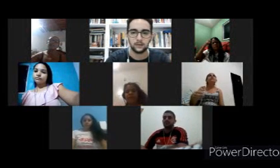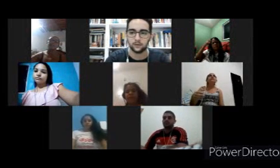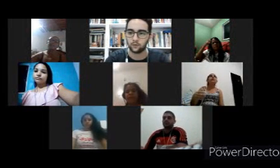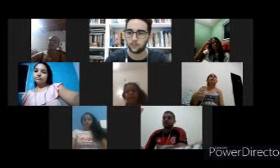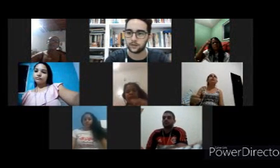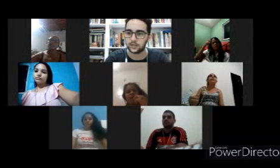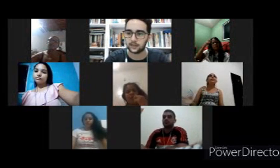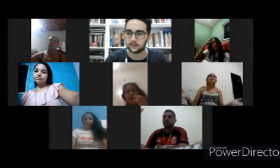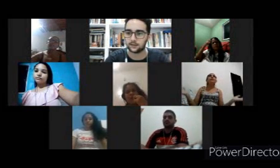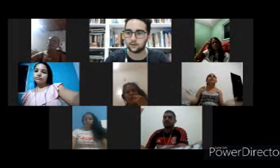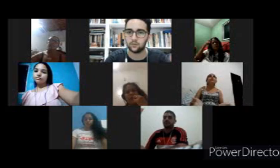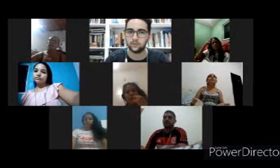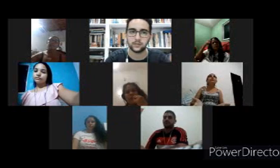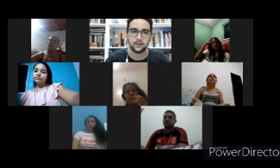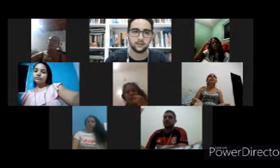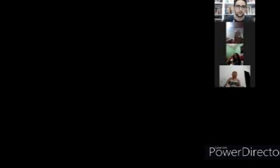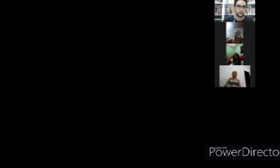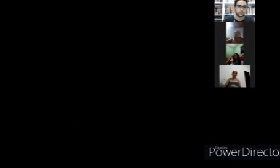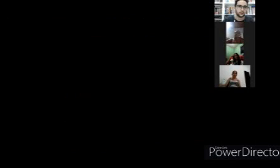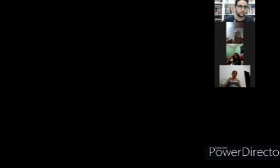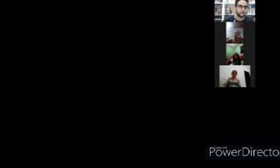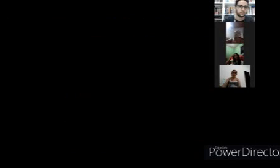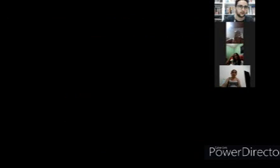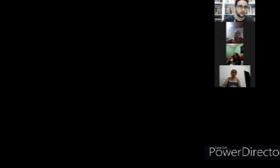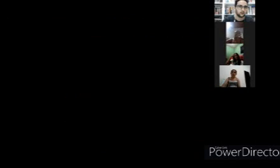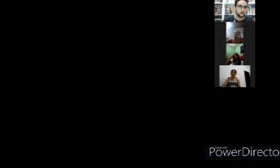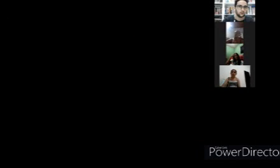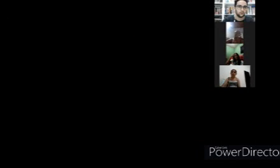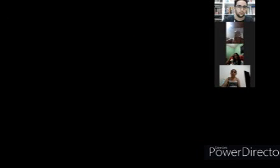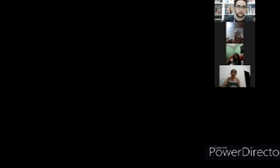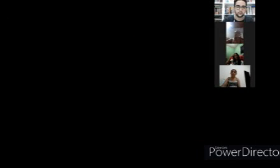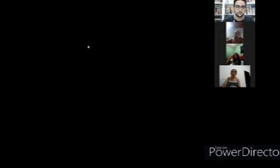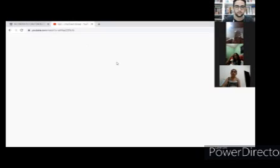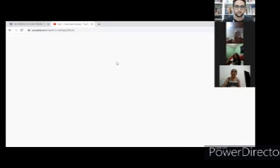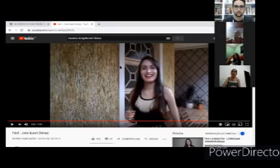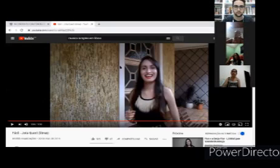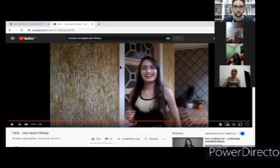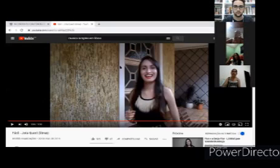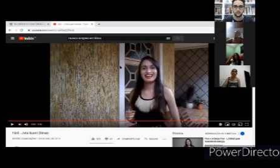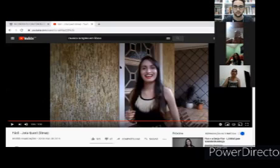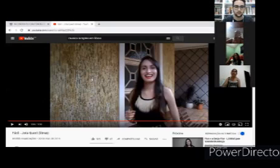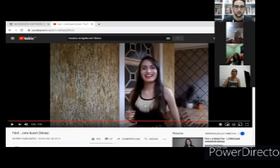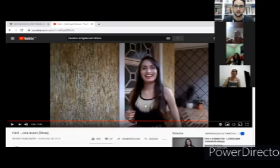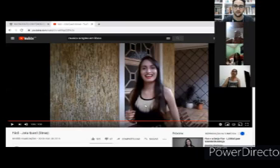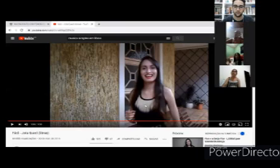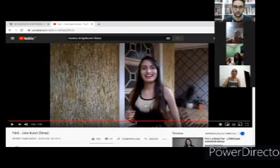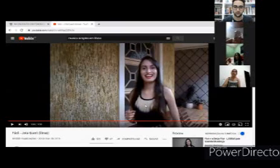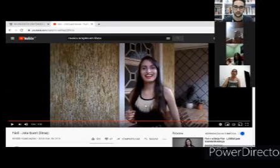Então vou compartilhar aqui a tela com vocês para mostrar o vídeo. Vocês estão vendo a tela